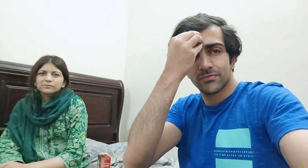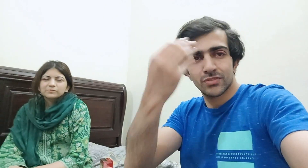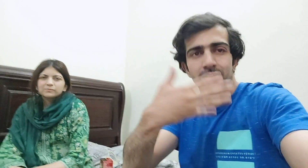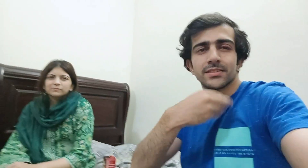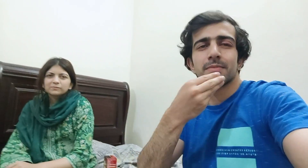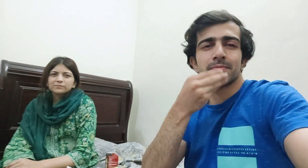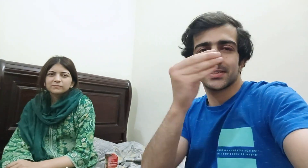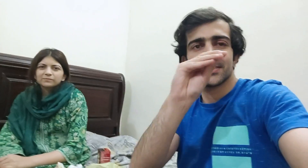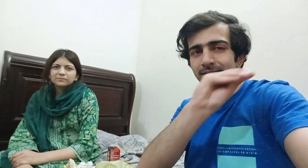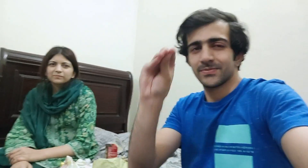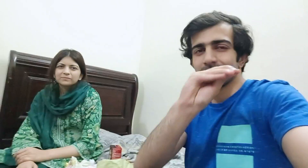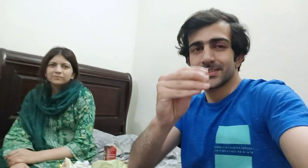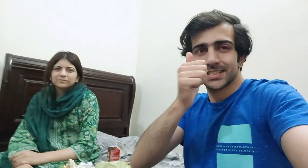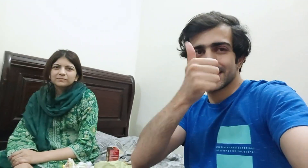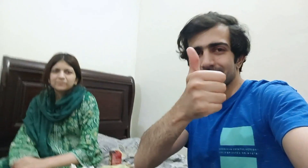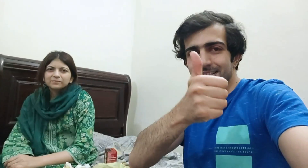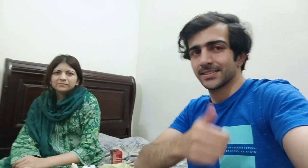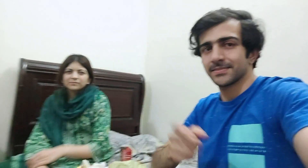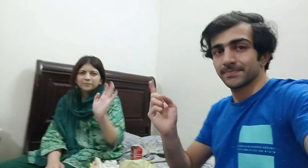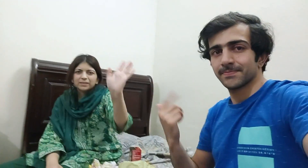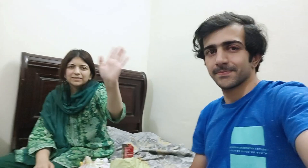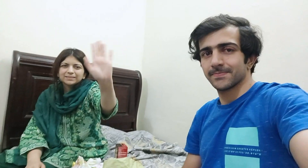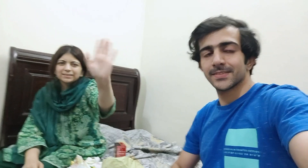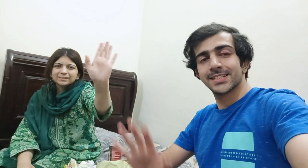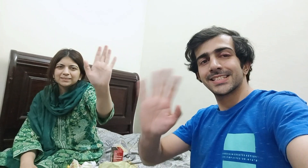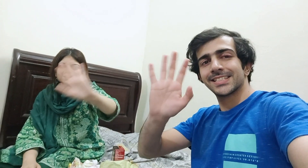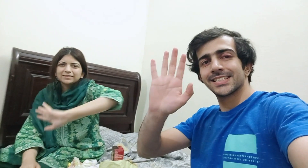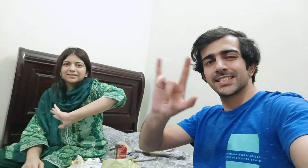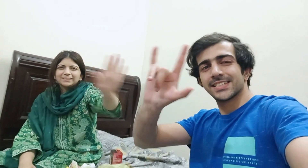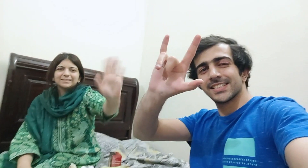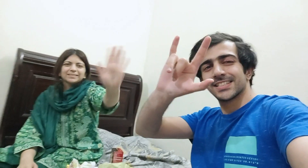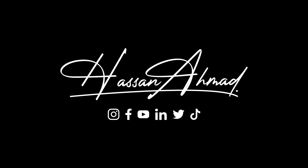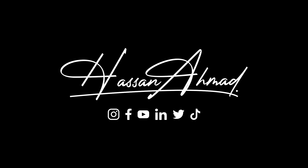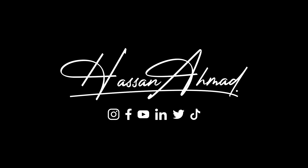किस टाइप की आगे वीडियोस बनानी चाहिए, लाजमी कमेंट्स में लिखें। थैंक यू, अल्लाह हाफिज़, बाय।